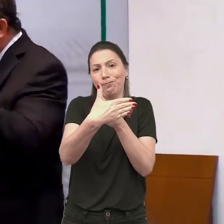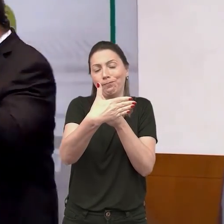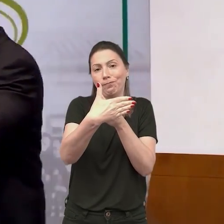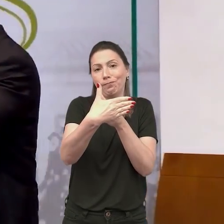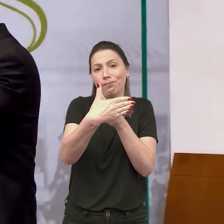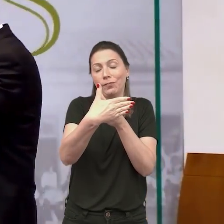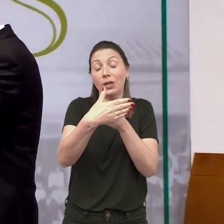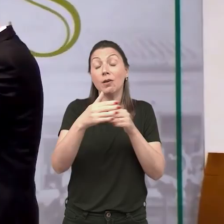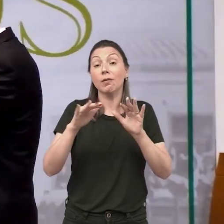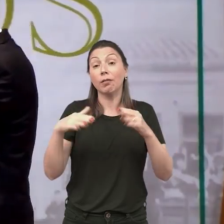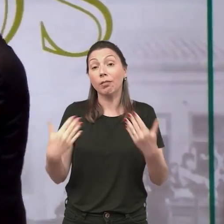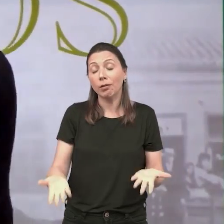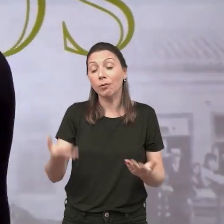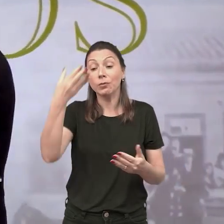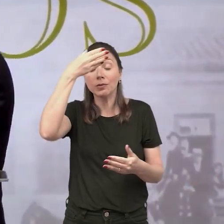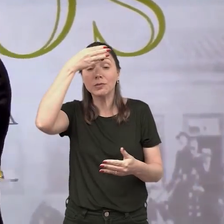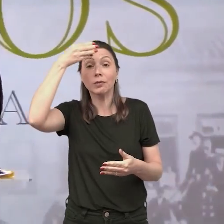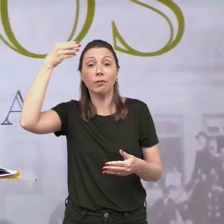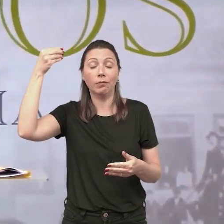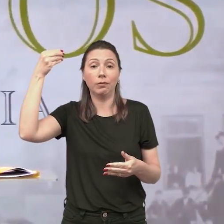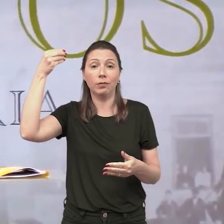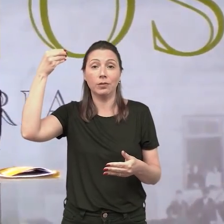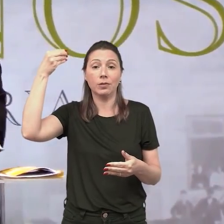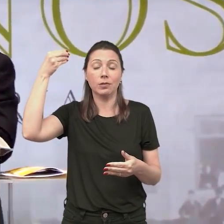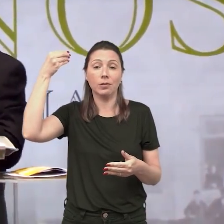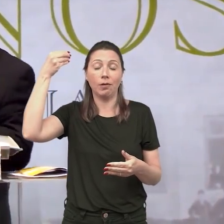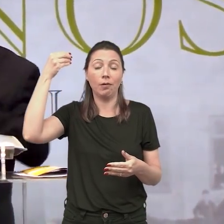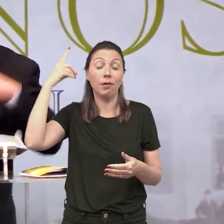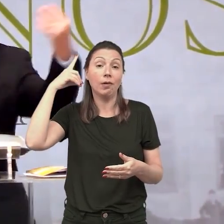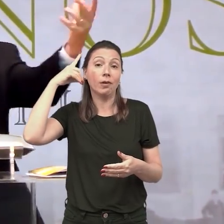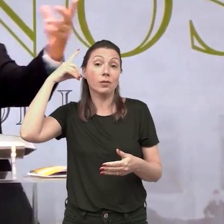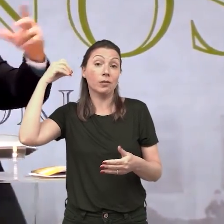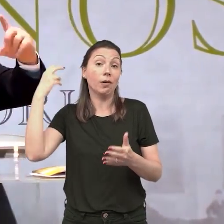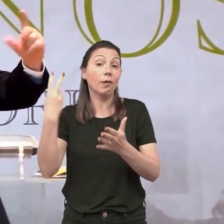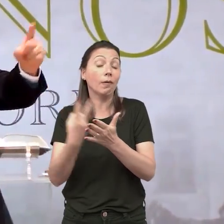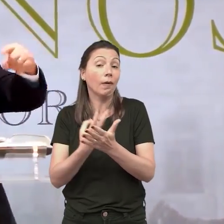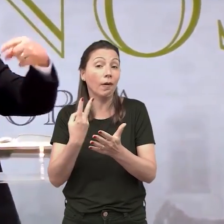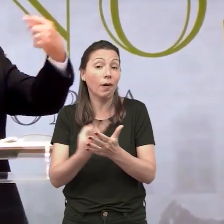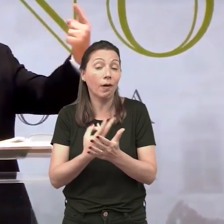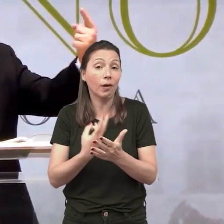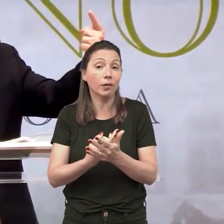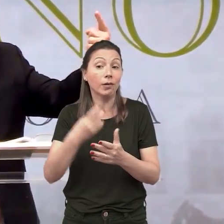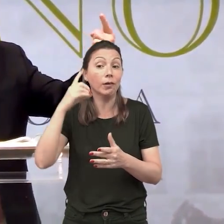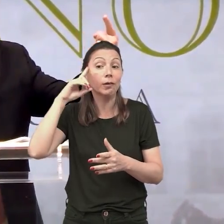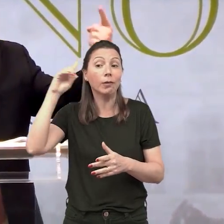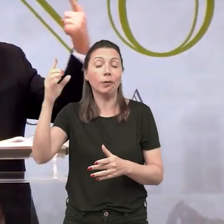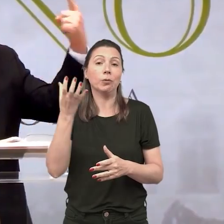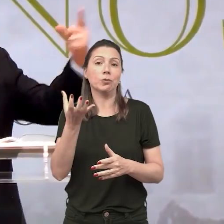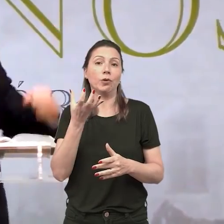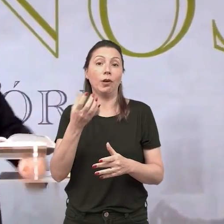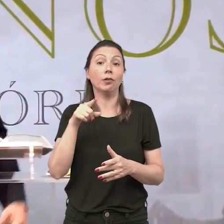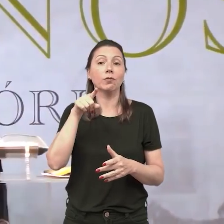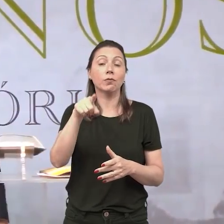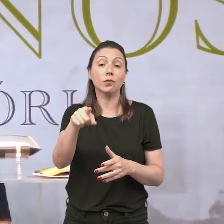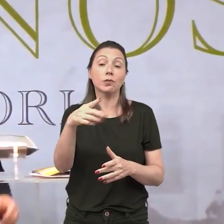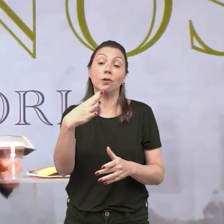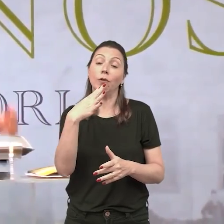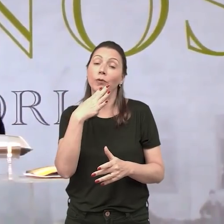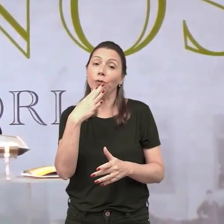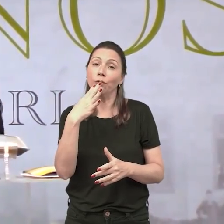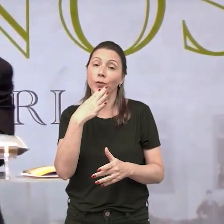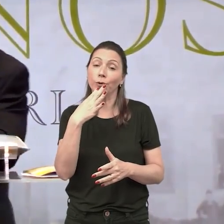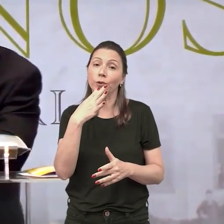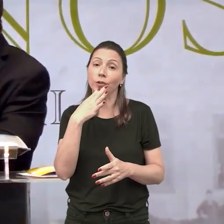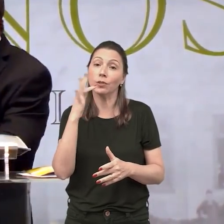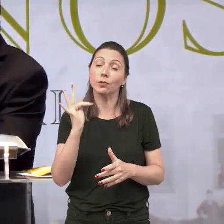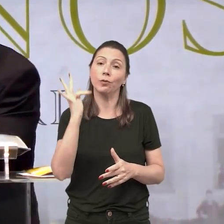Então tire da sua cabeça essa ideia de que Deus quer que você conheça o seu futuro. O